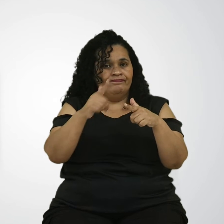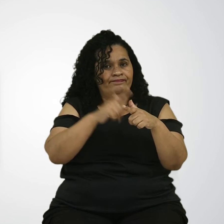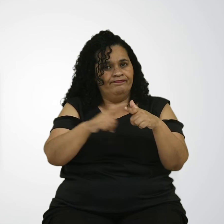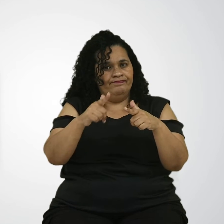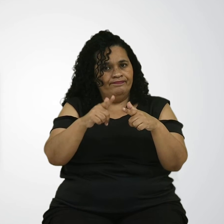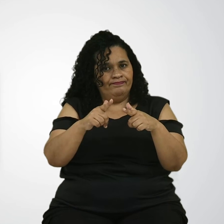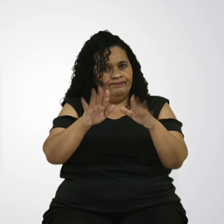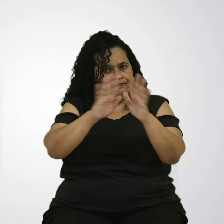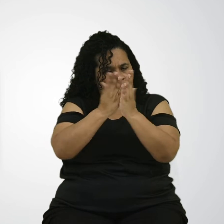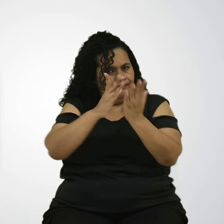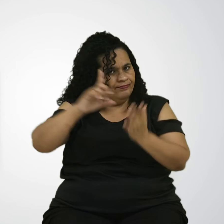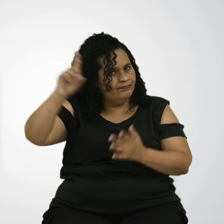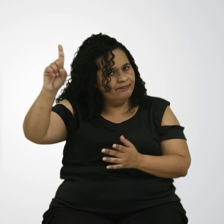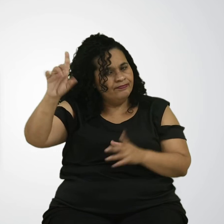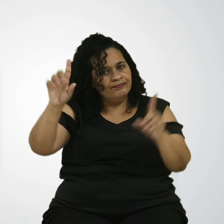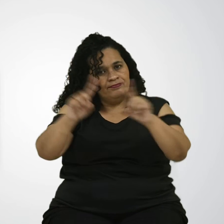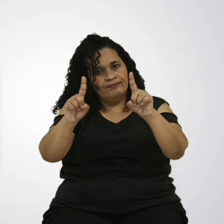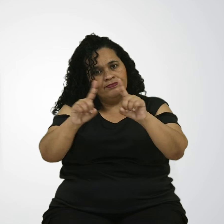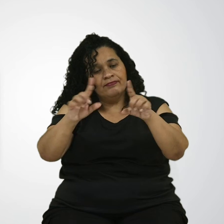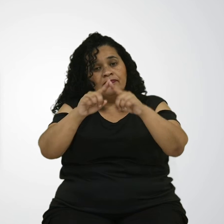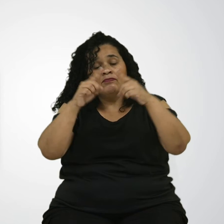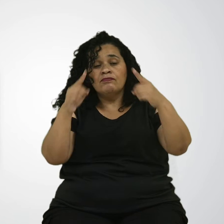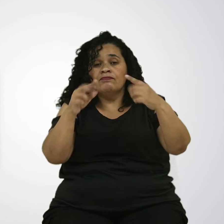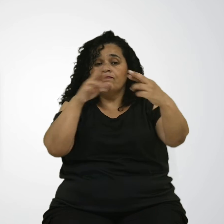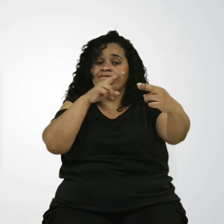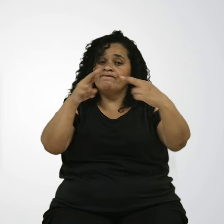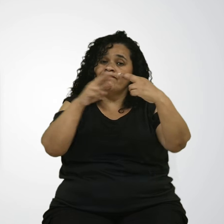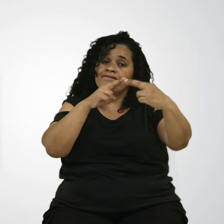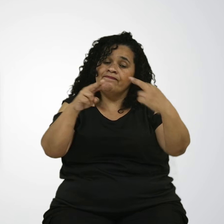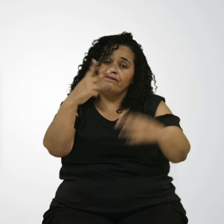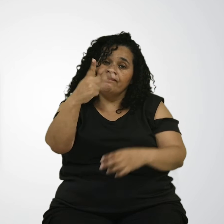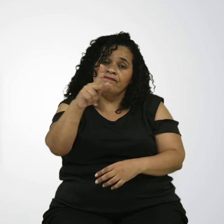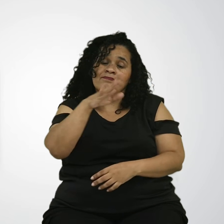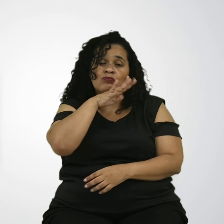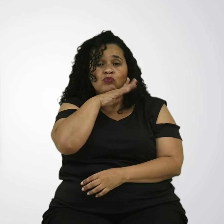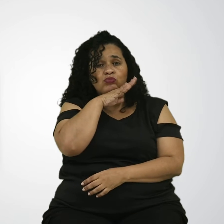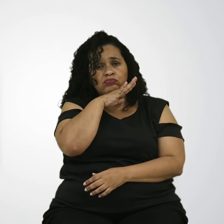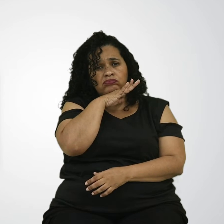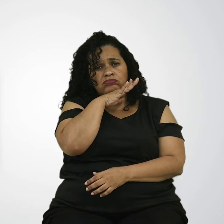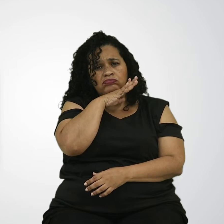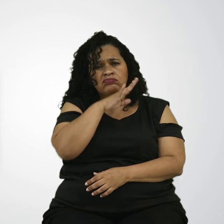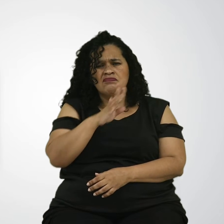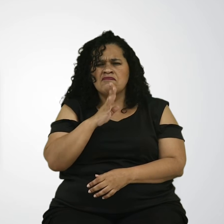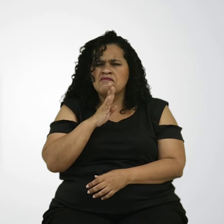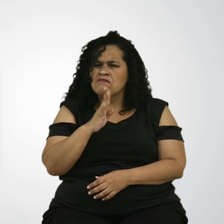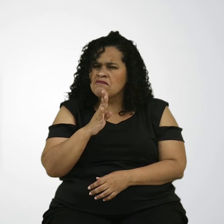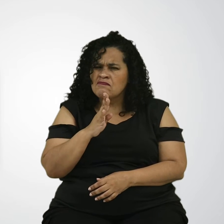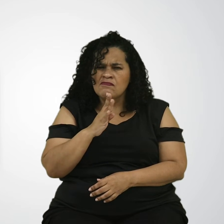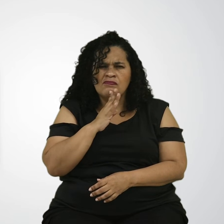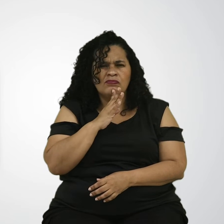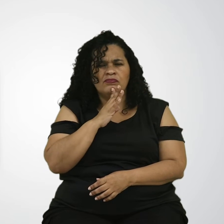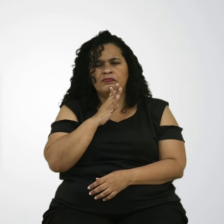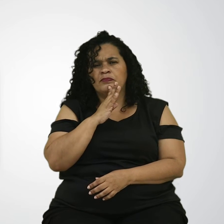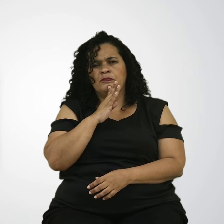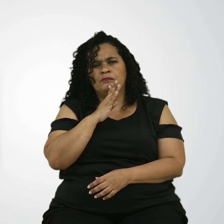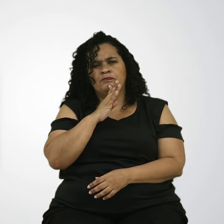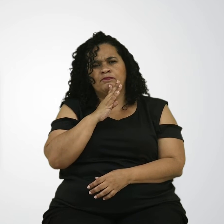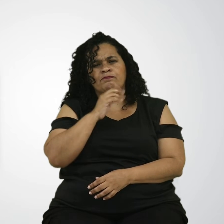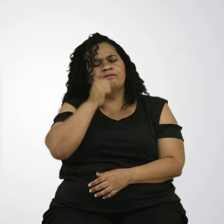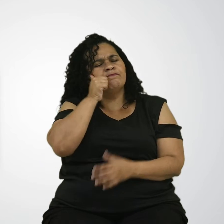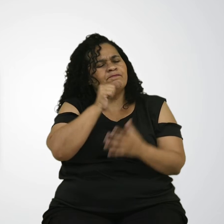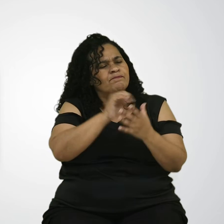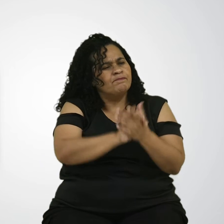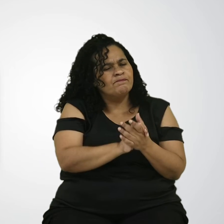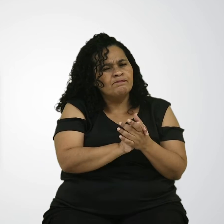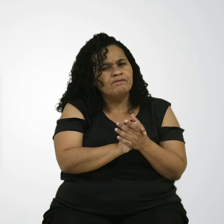bíblica, esteja num relacionamento ruim. Porque eu não conheço nenhuma esposa que tem dificuldade de sujeitar um marido